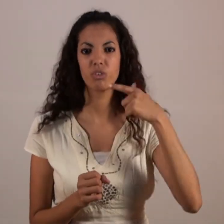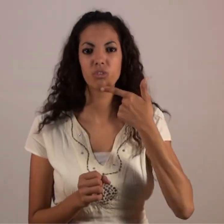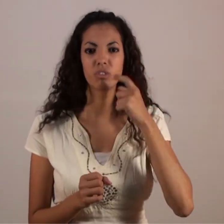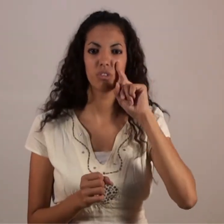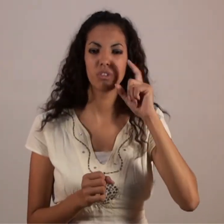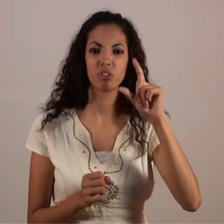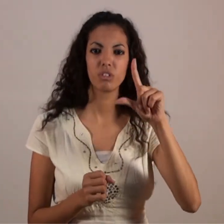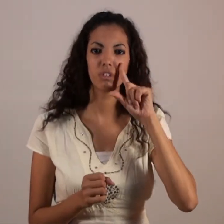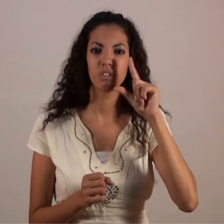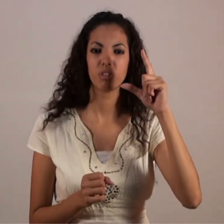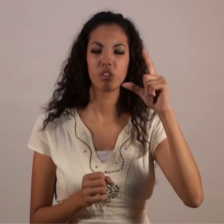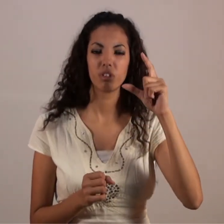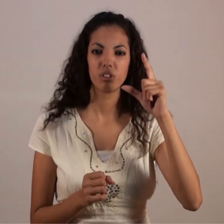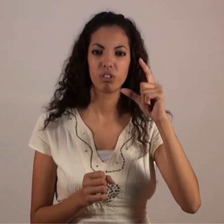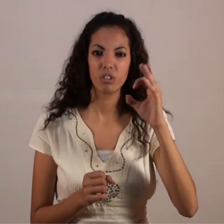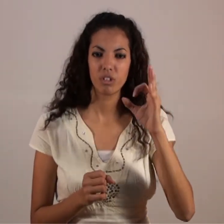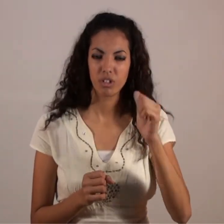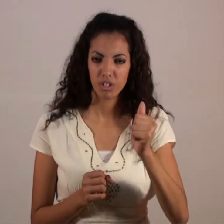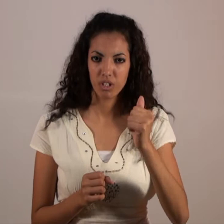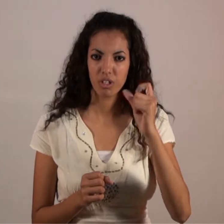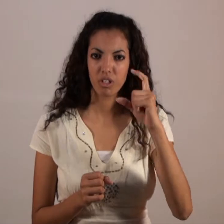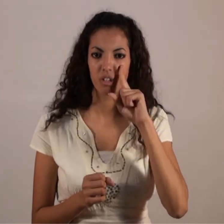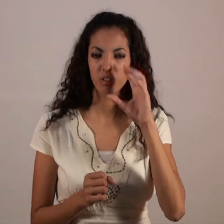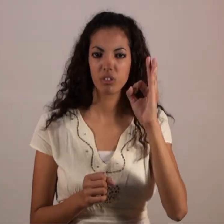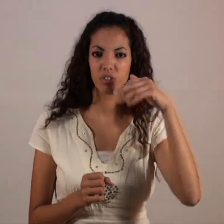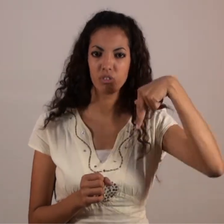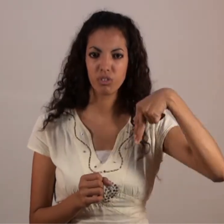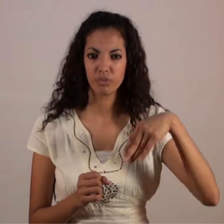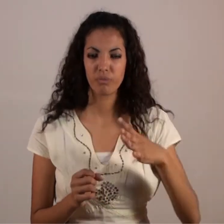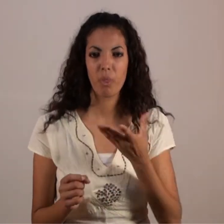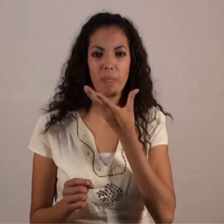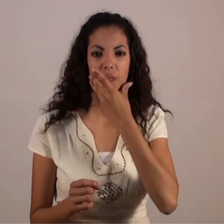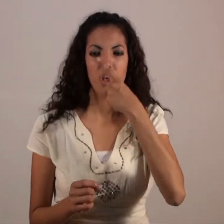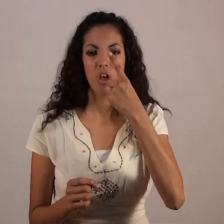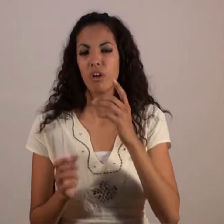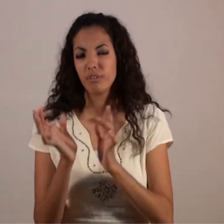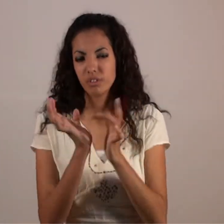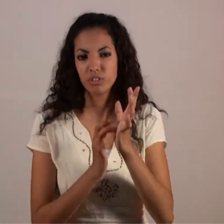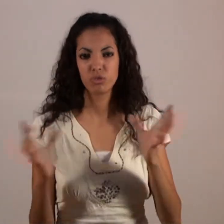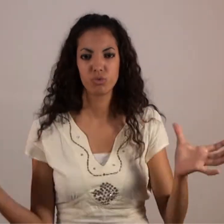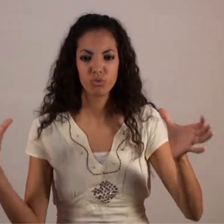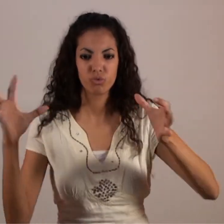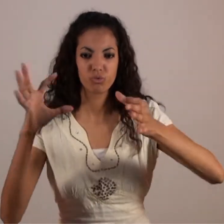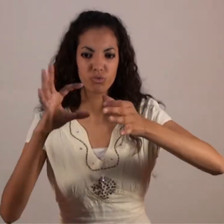Dios y la humanidad, y por este eslabón podemos gozar una relación de pacto con Dios.